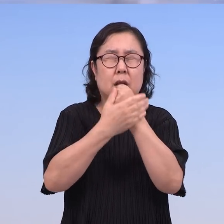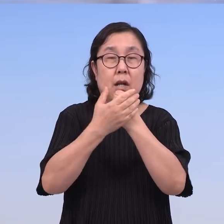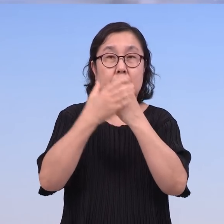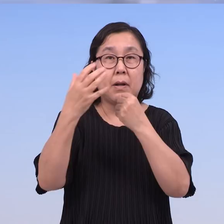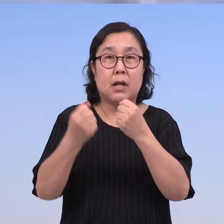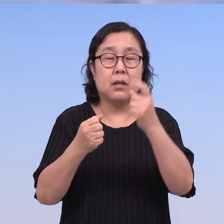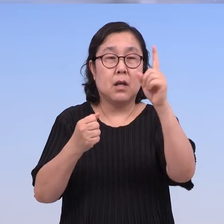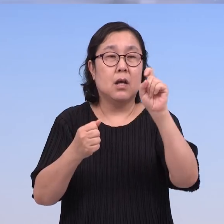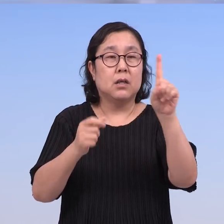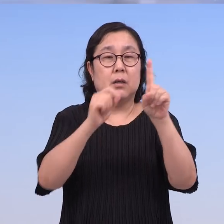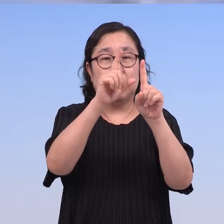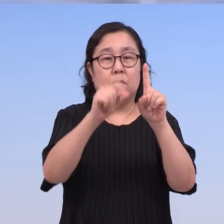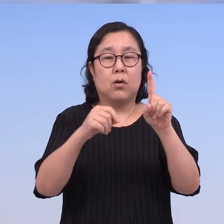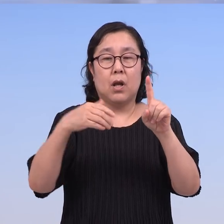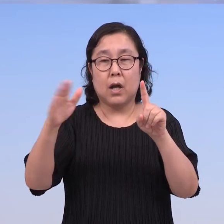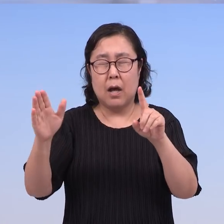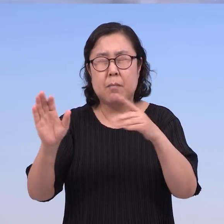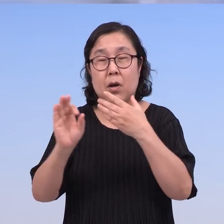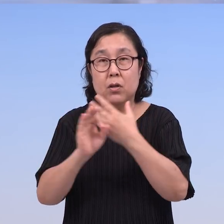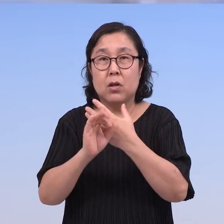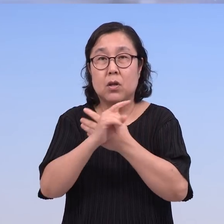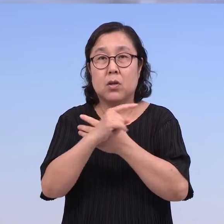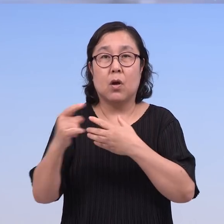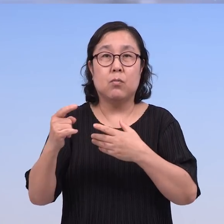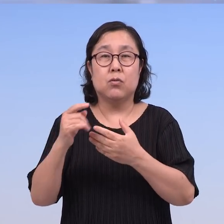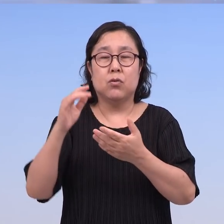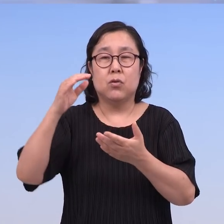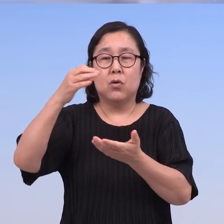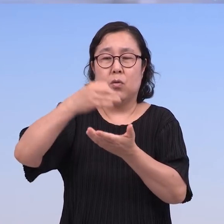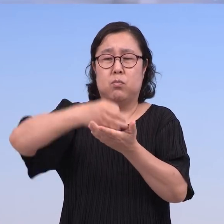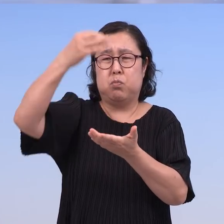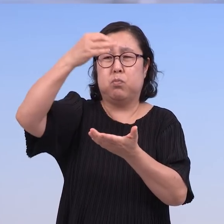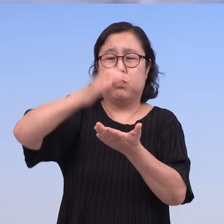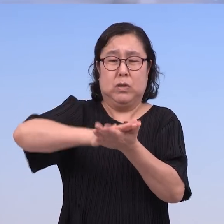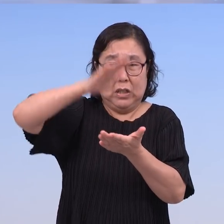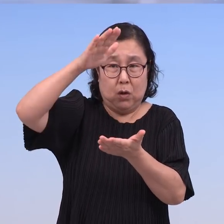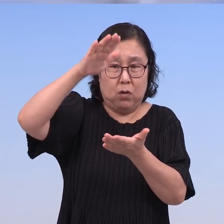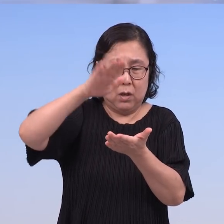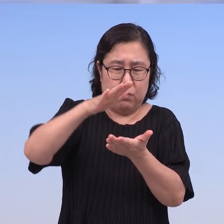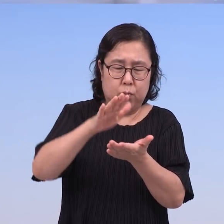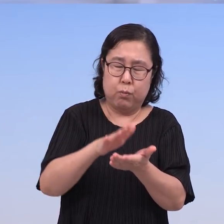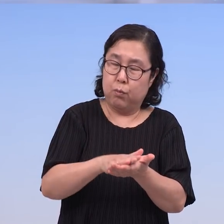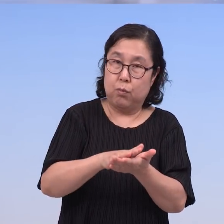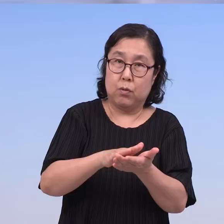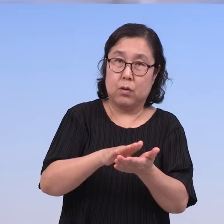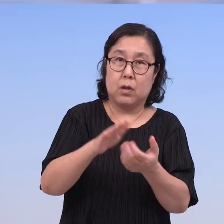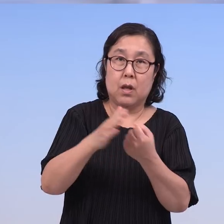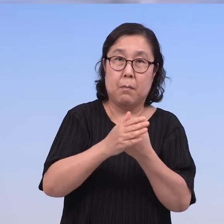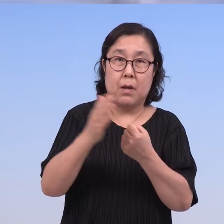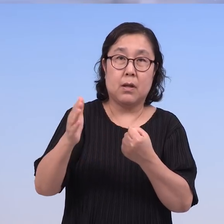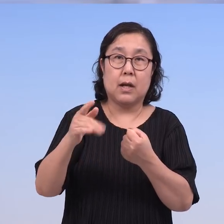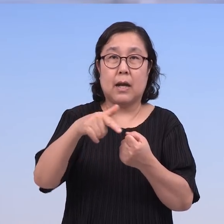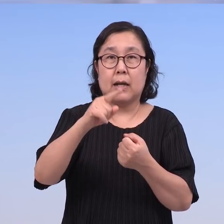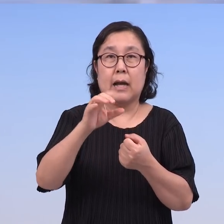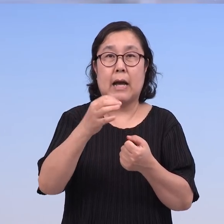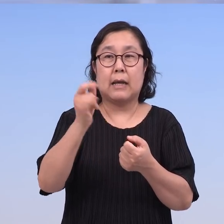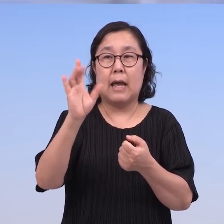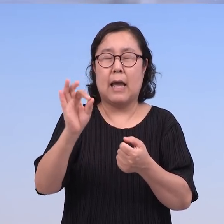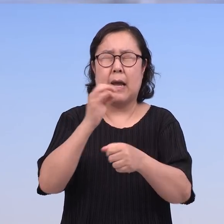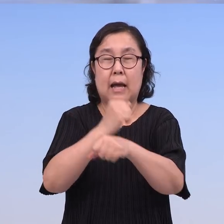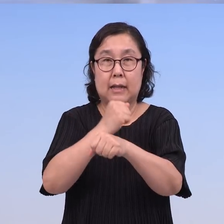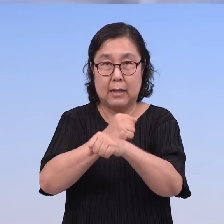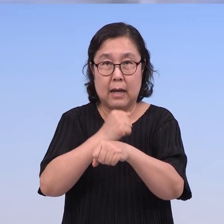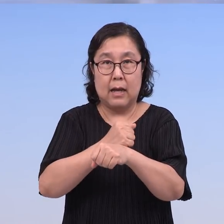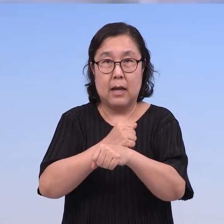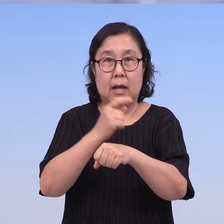받았는데 이게 11월 달 가면 이게 다 식어 빠져가지고 이거 뭐 식은 음식 내놓게 돼 있는데 이거 못 옮긴다, 강행할 거라고.